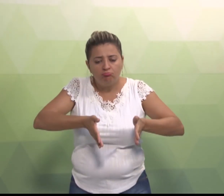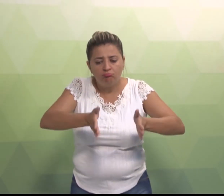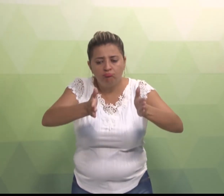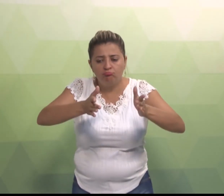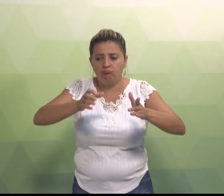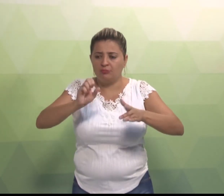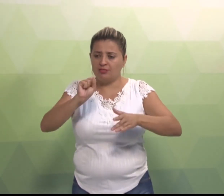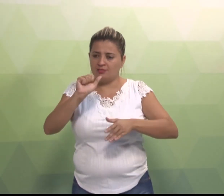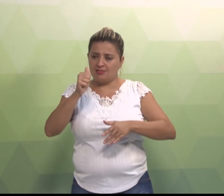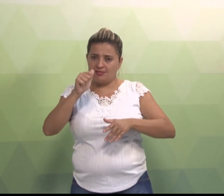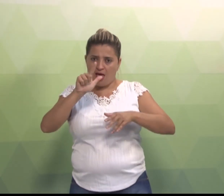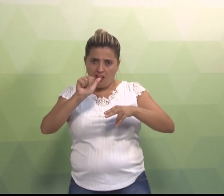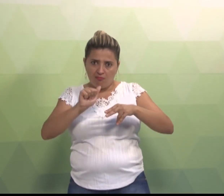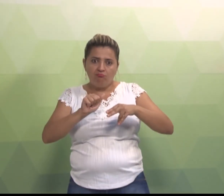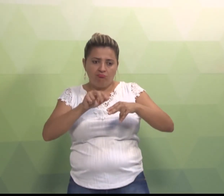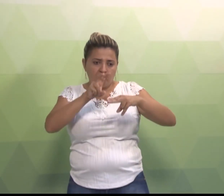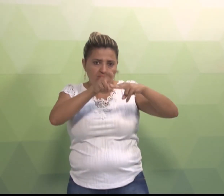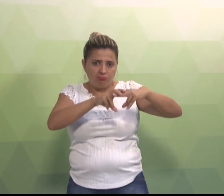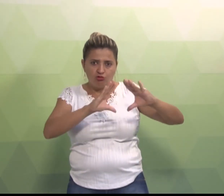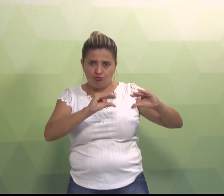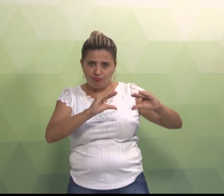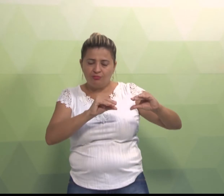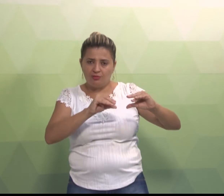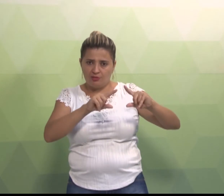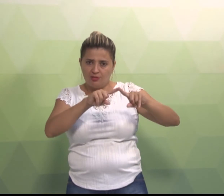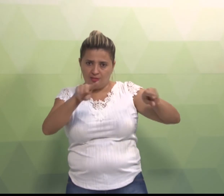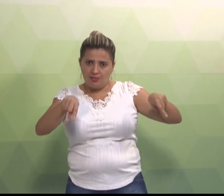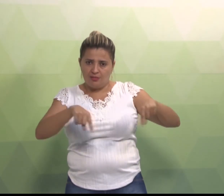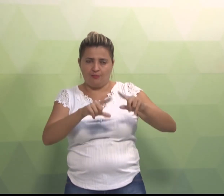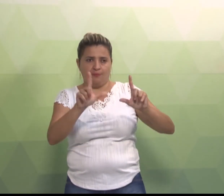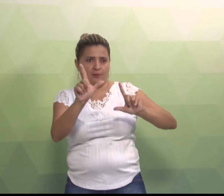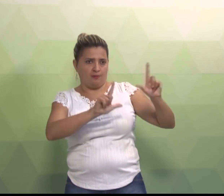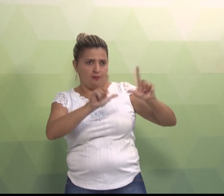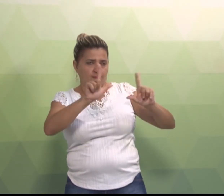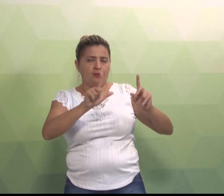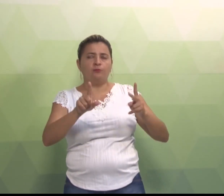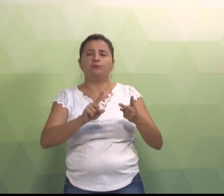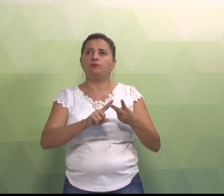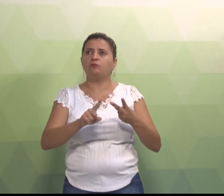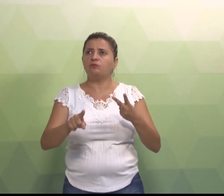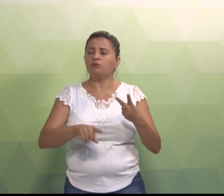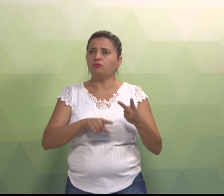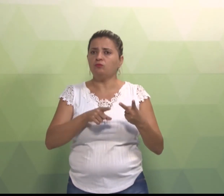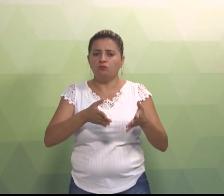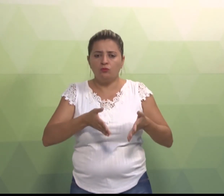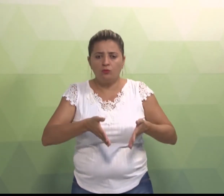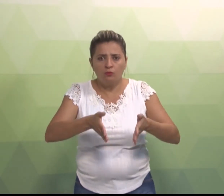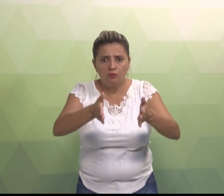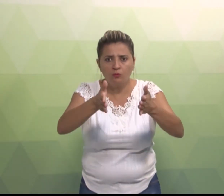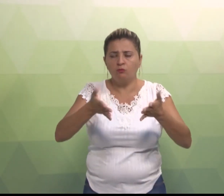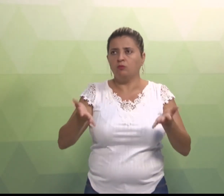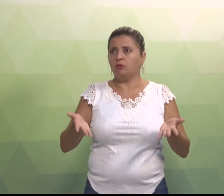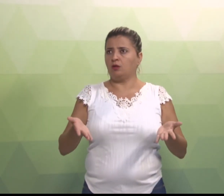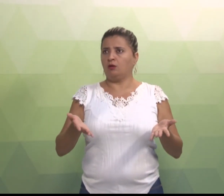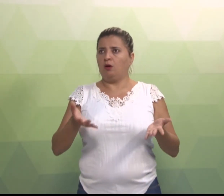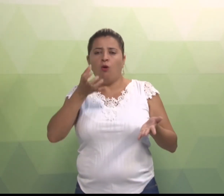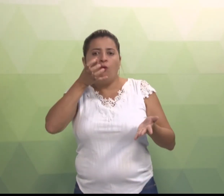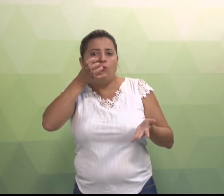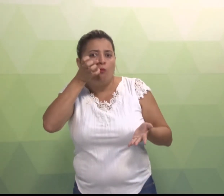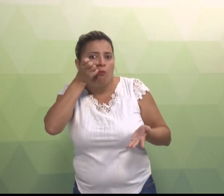por exemplo, visitar a minha casa, eu sei que tem um corredor ali, uma sala. Tem a sala de televisão, passando pelo corredor tem o